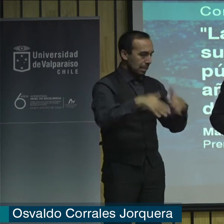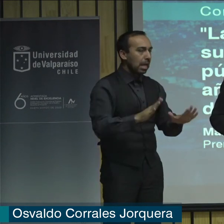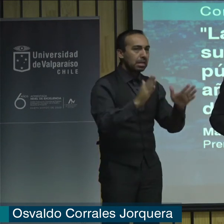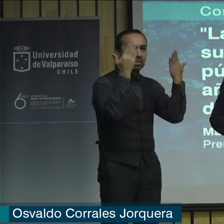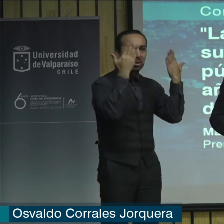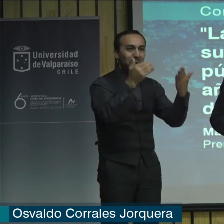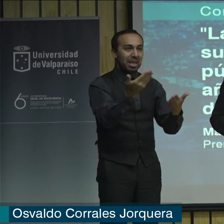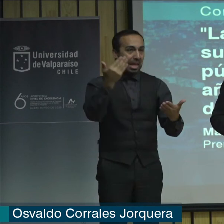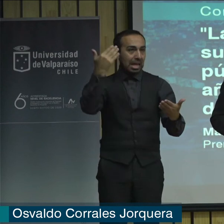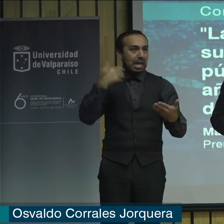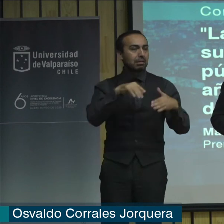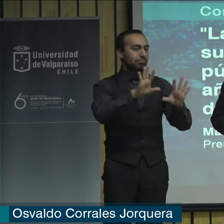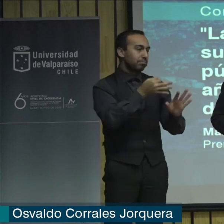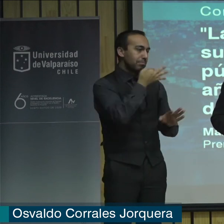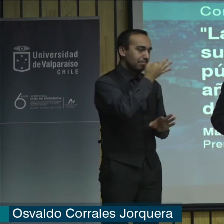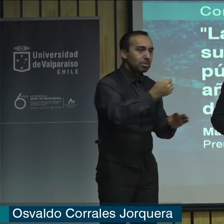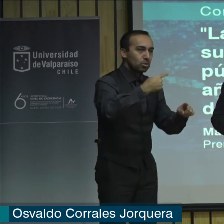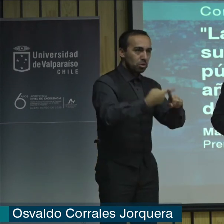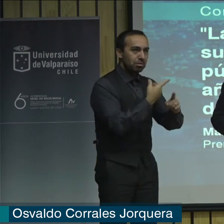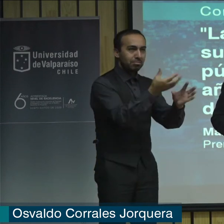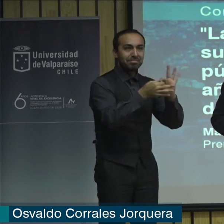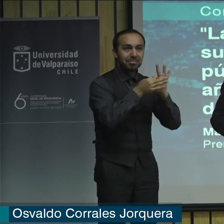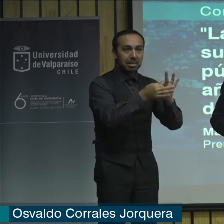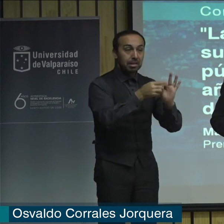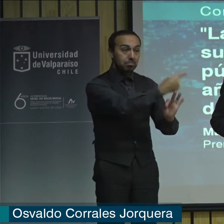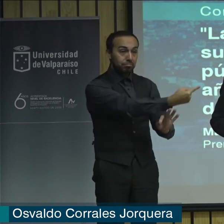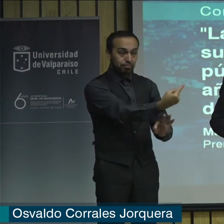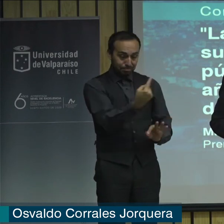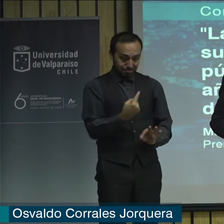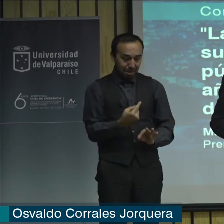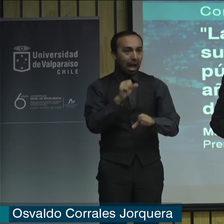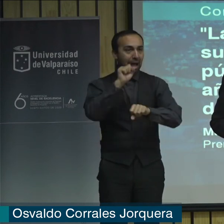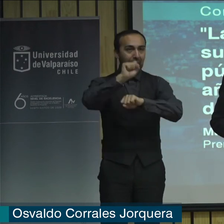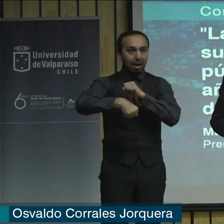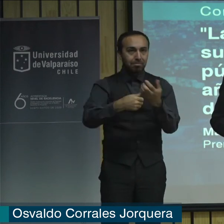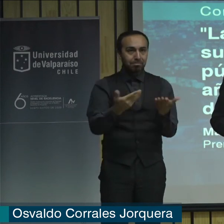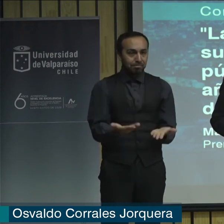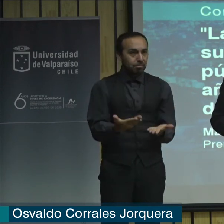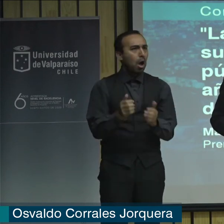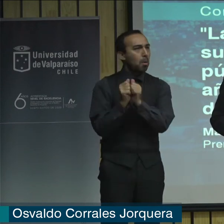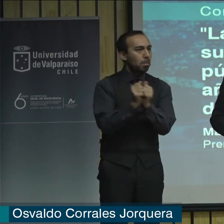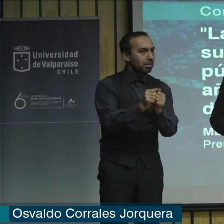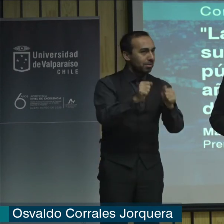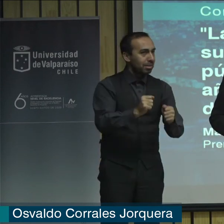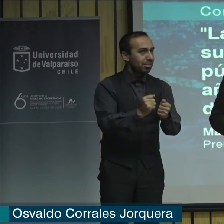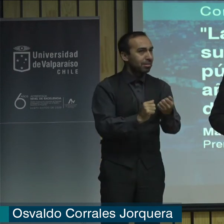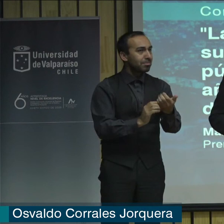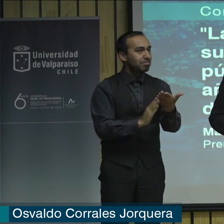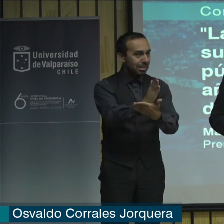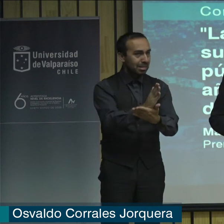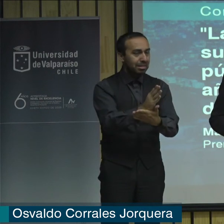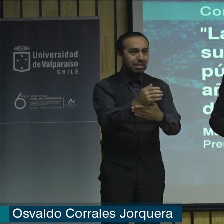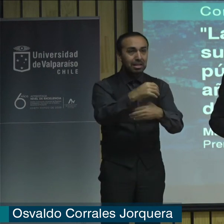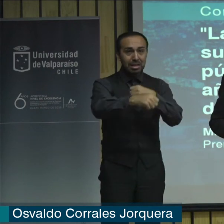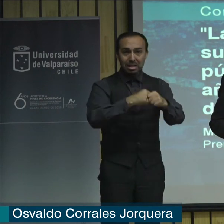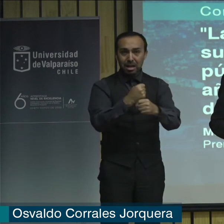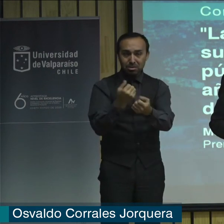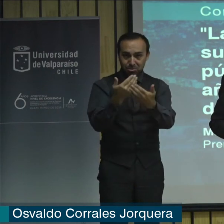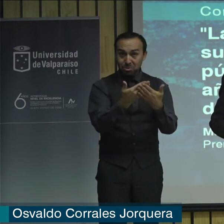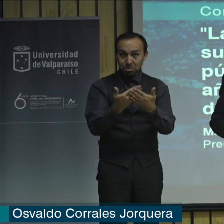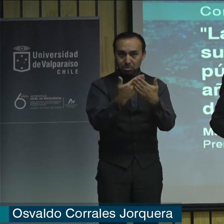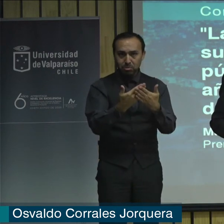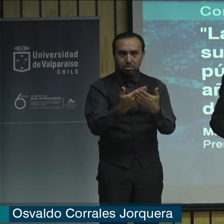nuestro agradecimiento por la gentileza que ha tenido para acompañarnos en la inauguración del año académico abordando precisamente